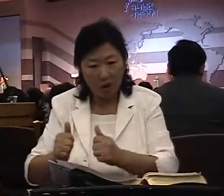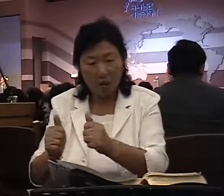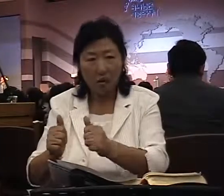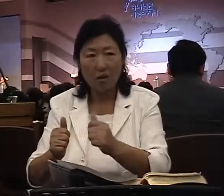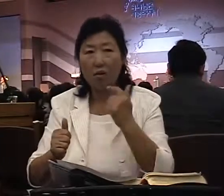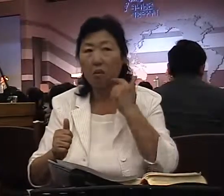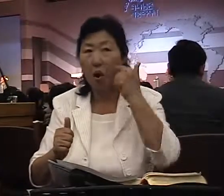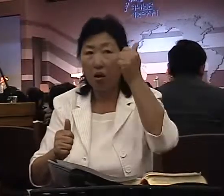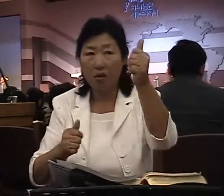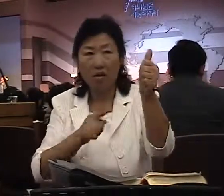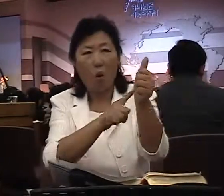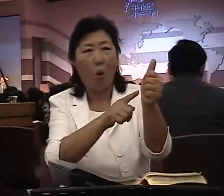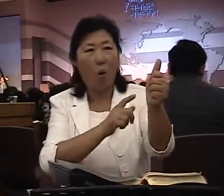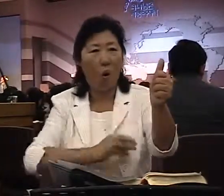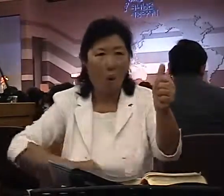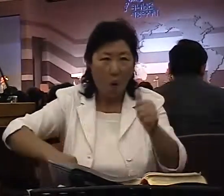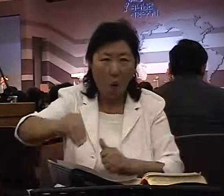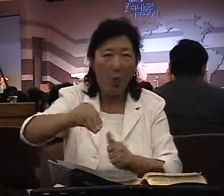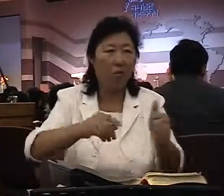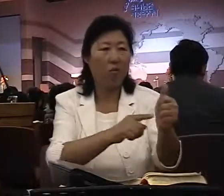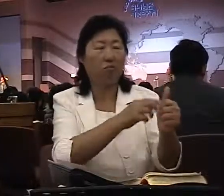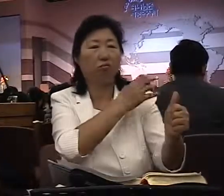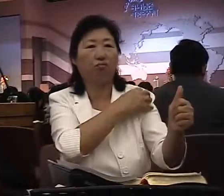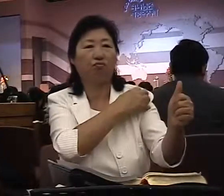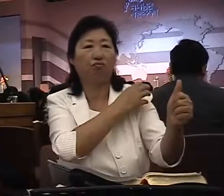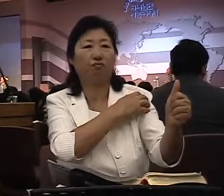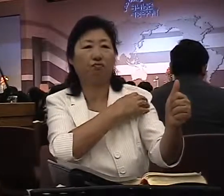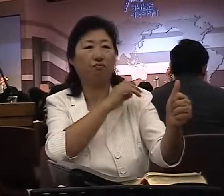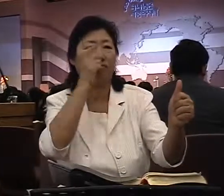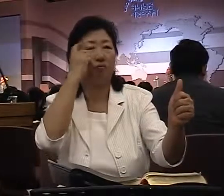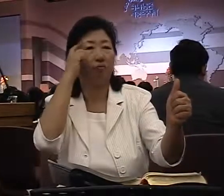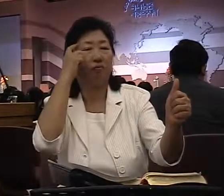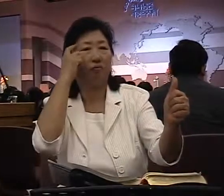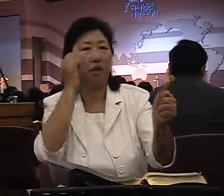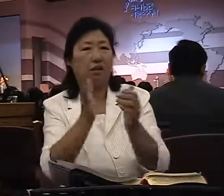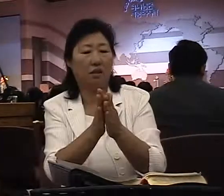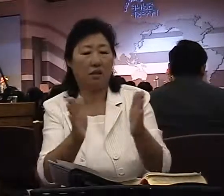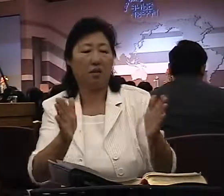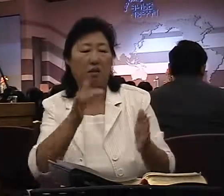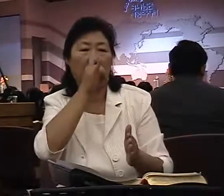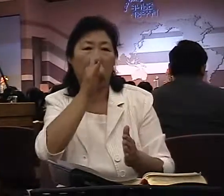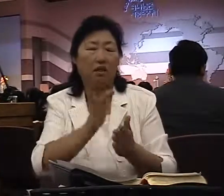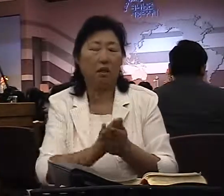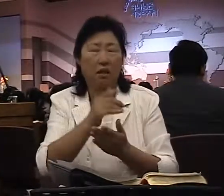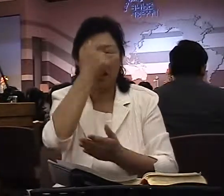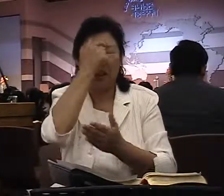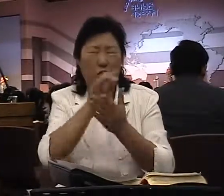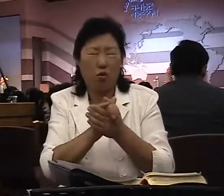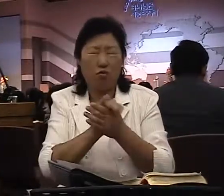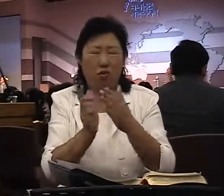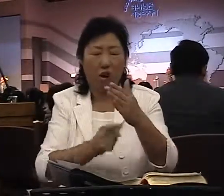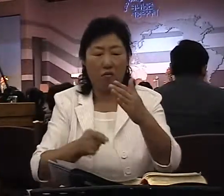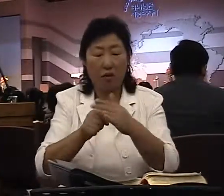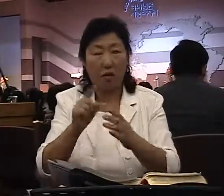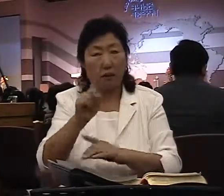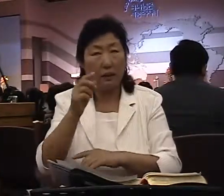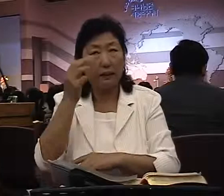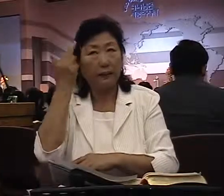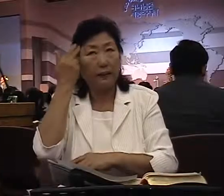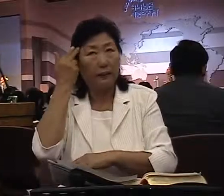목회자를 부담스럽게 여기기 시작합니다. 기도하는 가운데 어느 날 지혜를 얻어서 이 목사님이